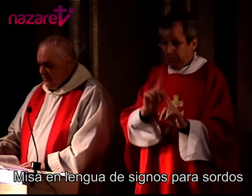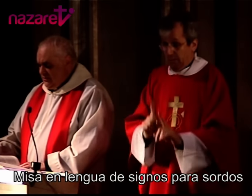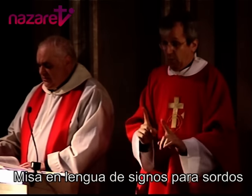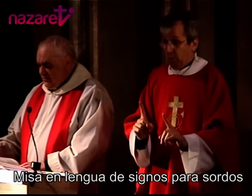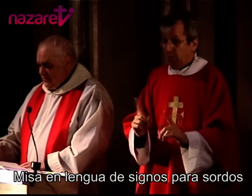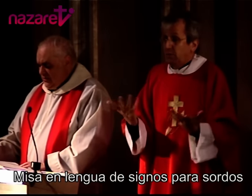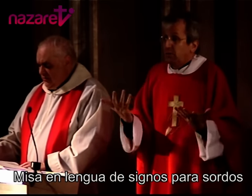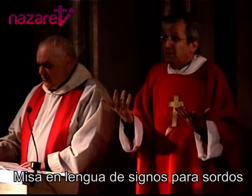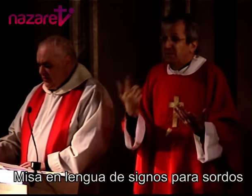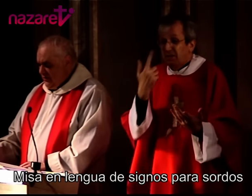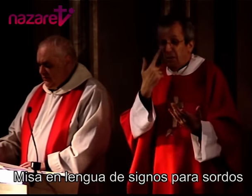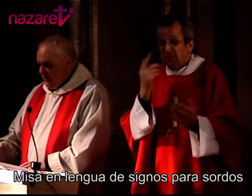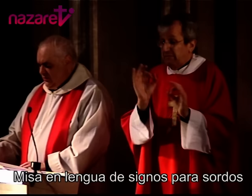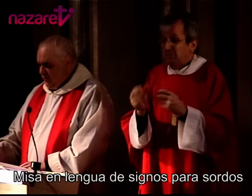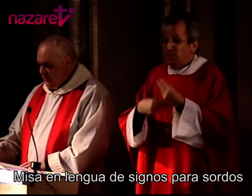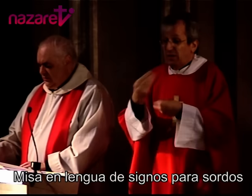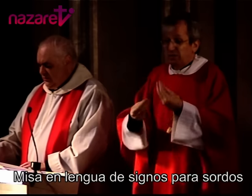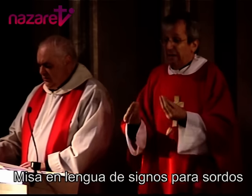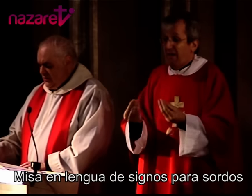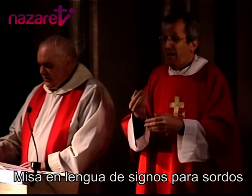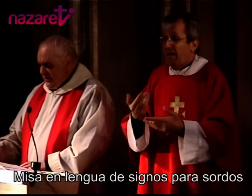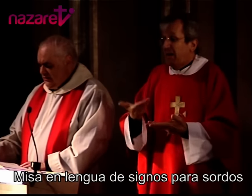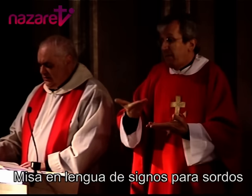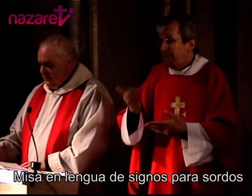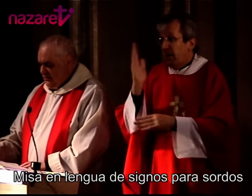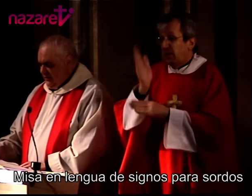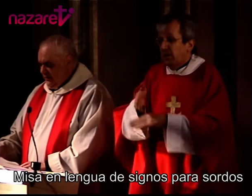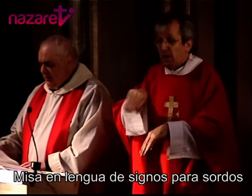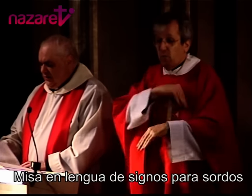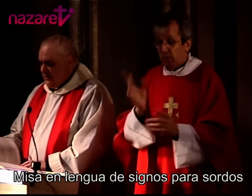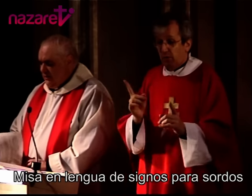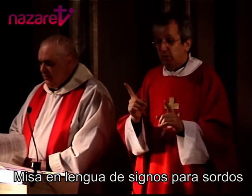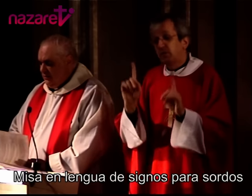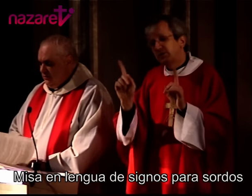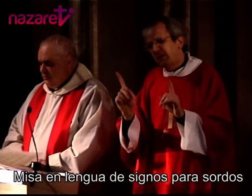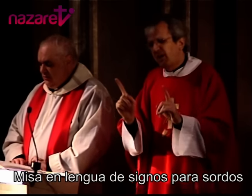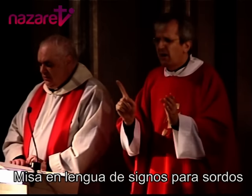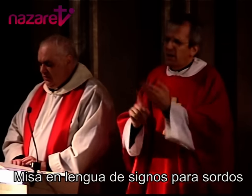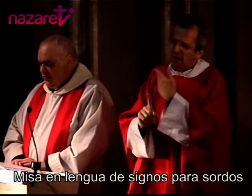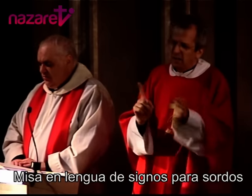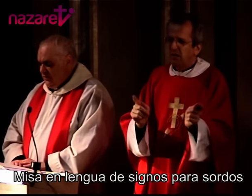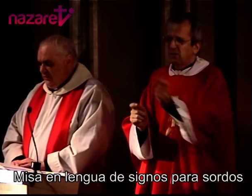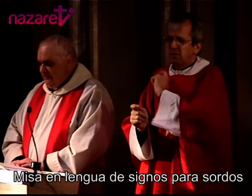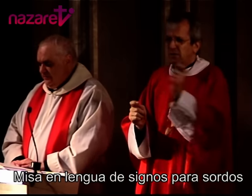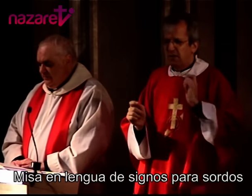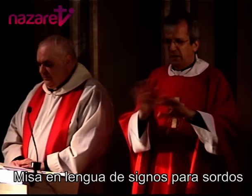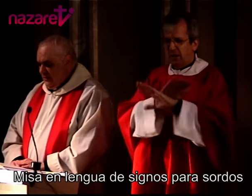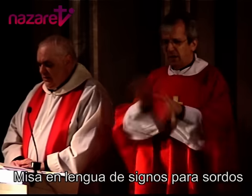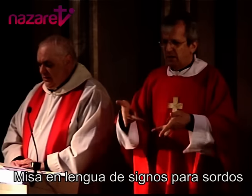Ya veis que no ha hecho nada digno de muerte. Así que le daré un escarmiento y lo soltaré.